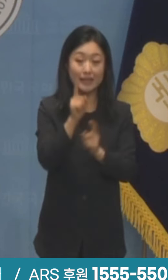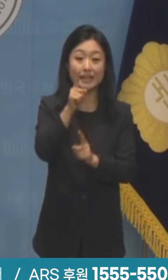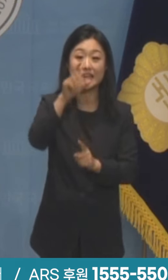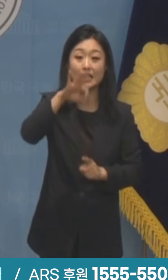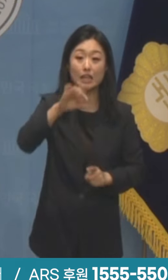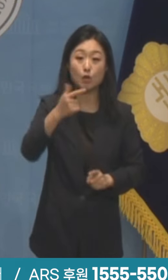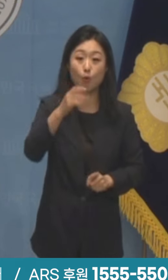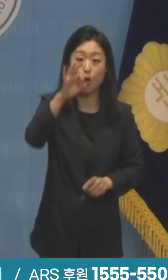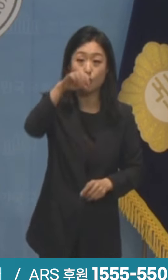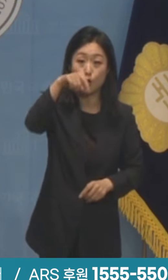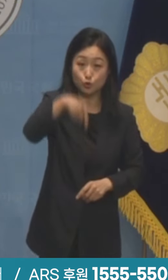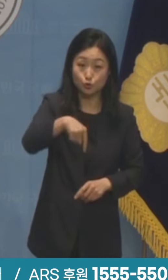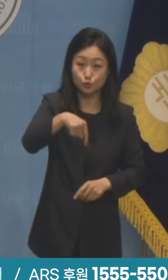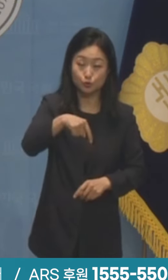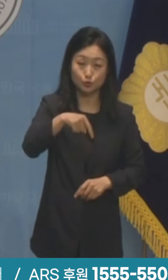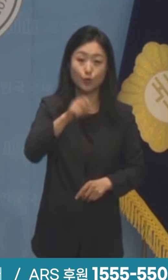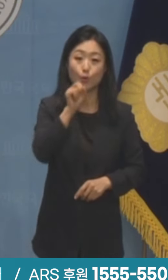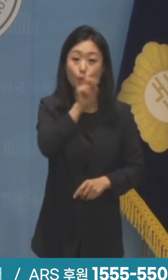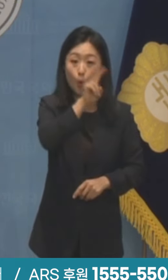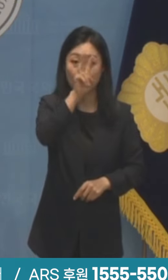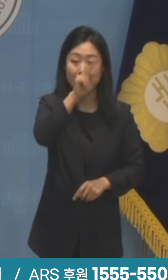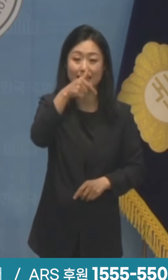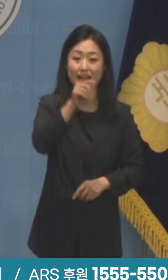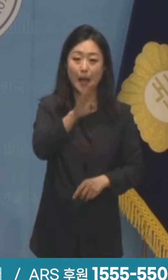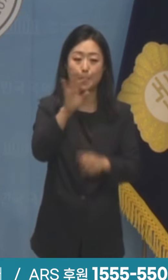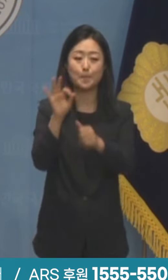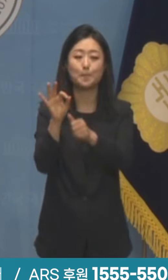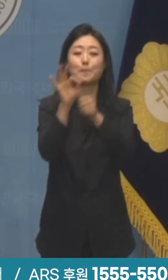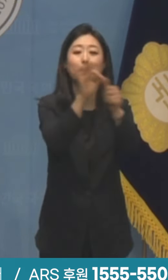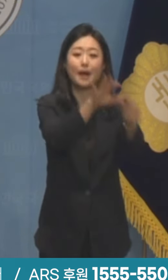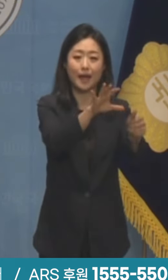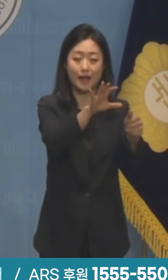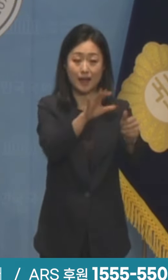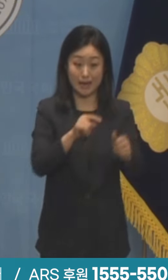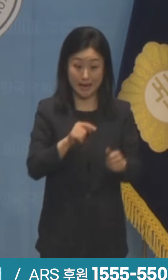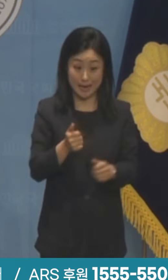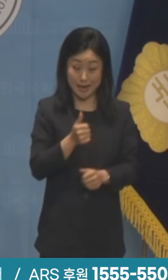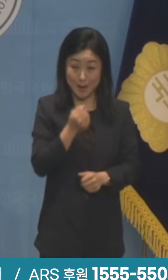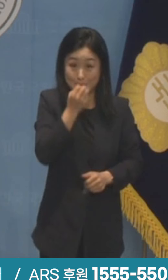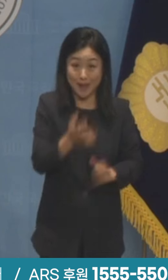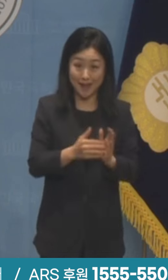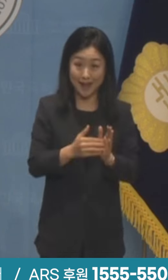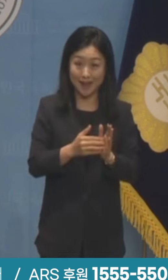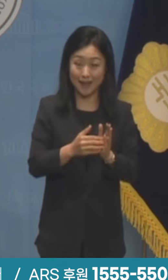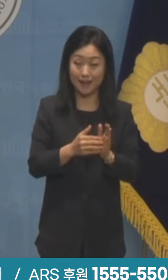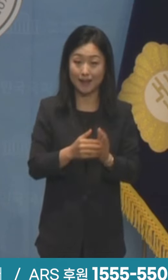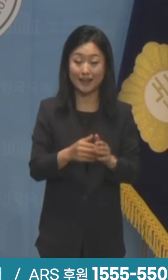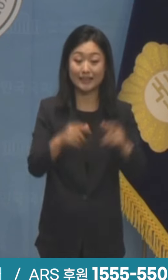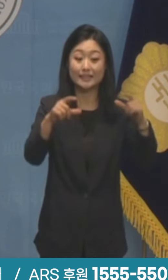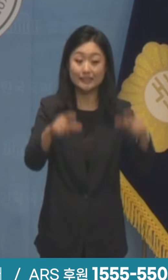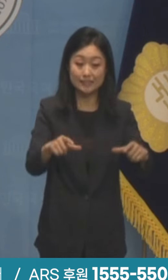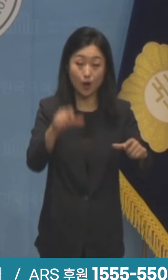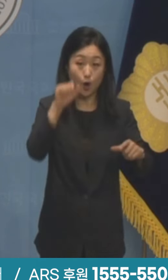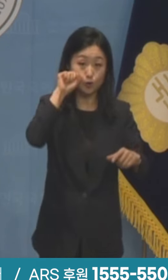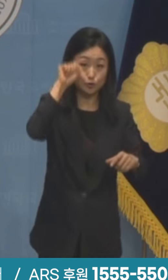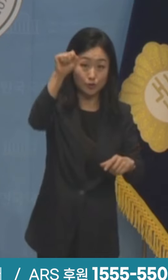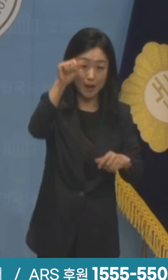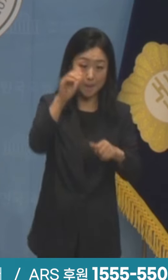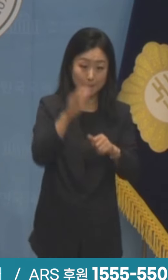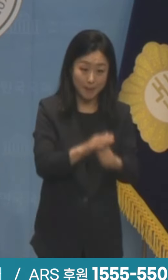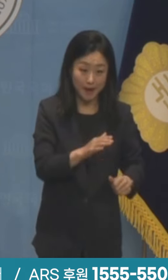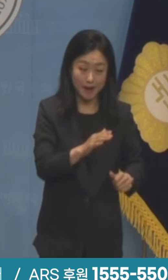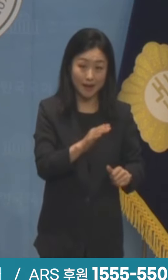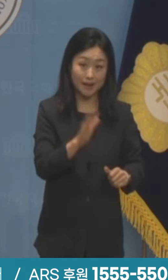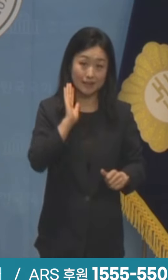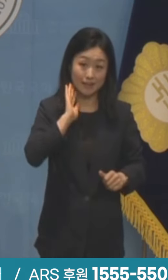이원을 경기용인 갑에 했다는 증언이 나왔습니다 증언자는 당시 같은 지역구에 도전했다가 밀린